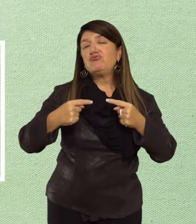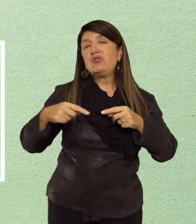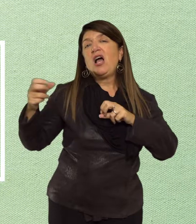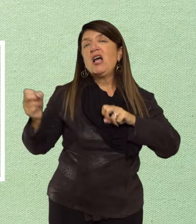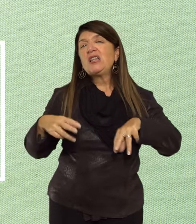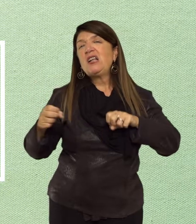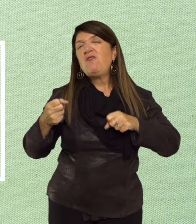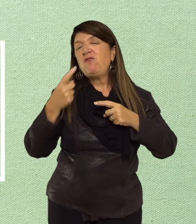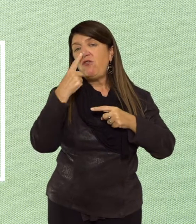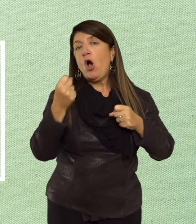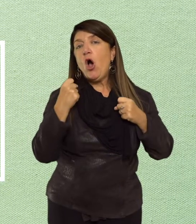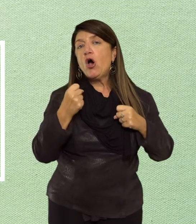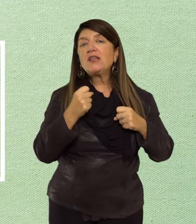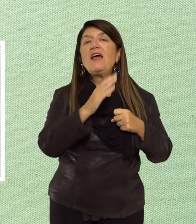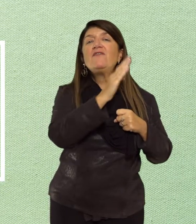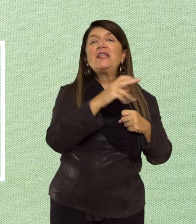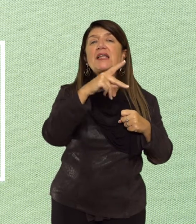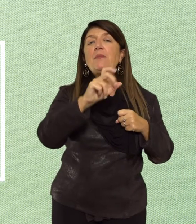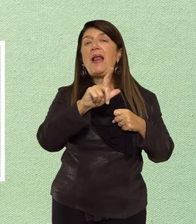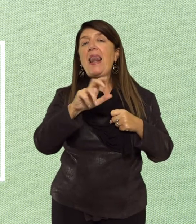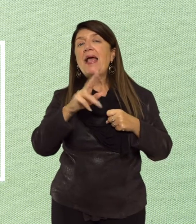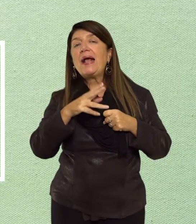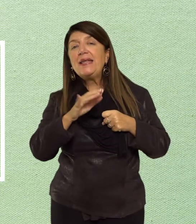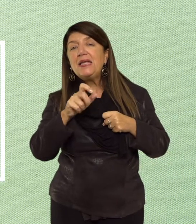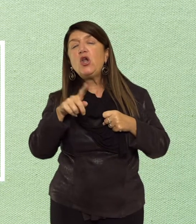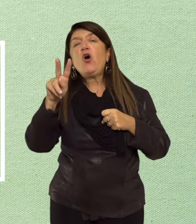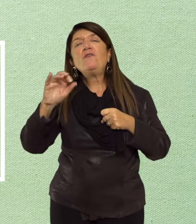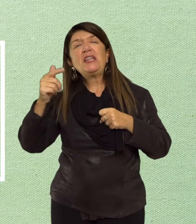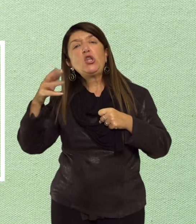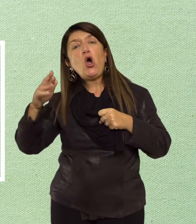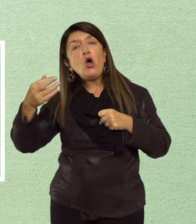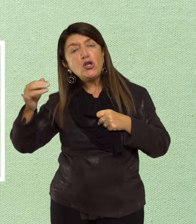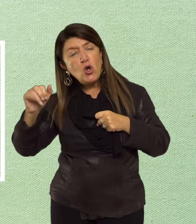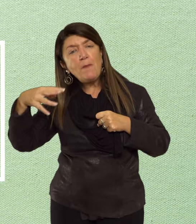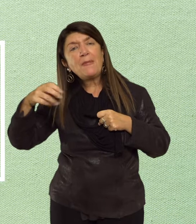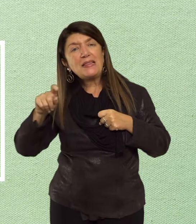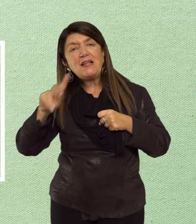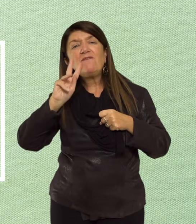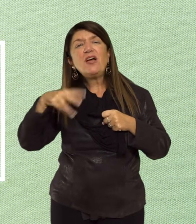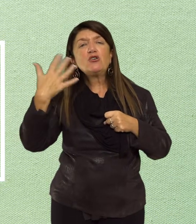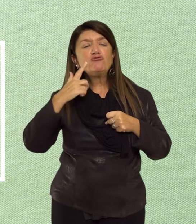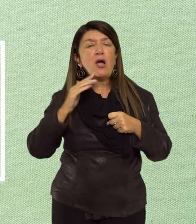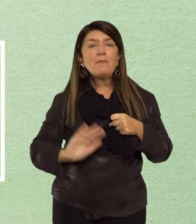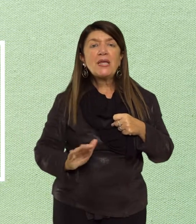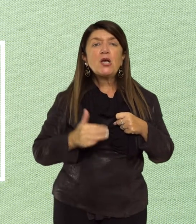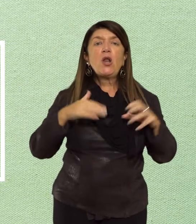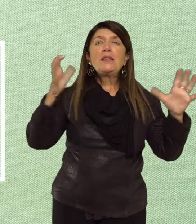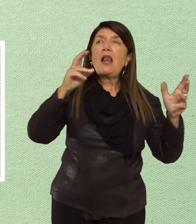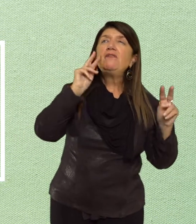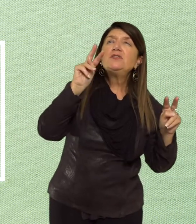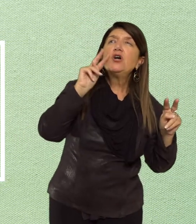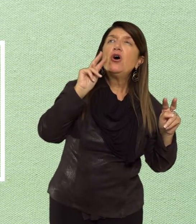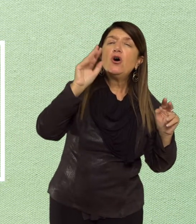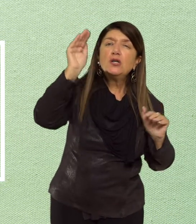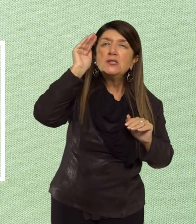Federica Pellegrini, Grigore Paltrinieri, quindi insomma io da piccolina ho passato la fase in cui li vedevo alla TV, li seguivo e poi ho passato insomma